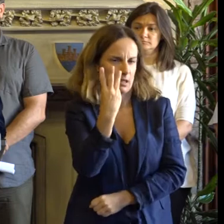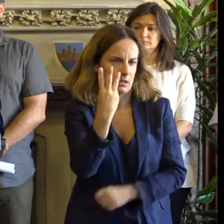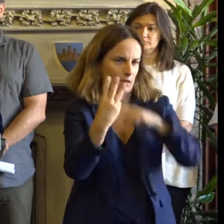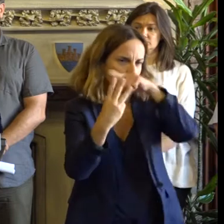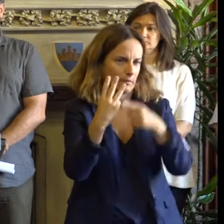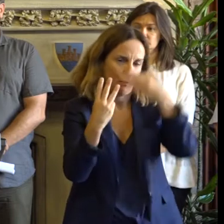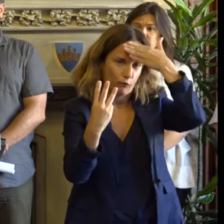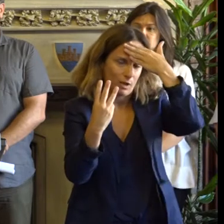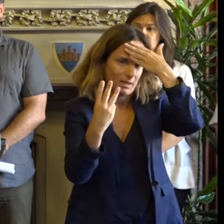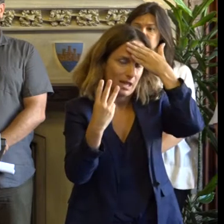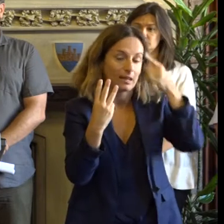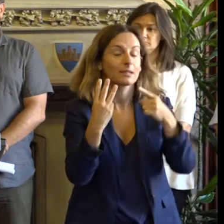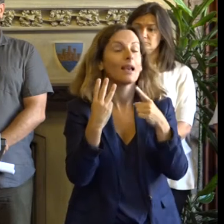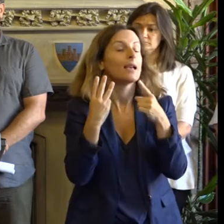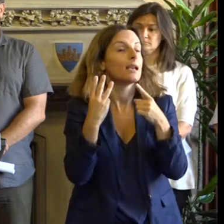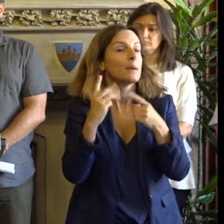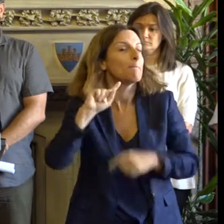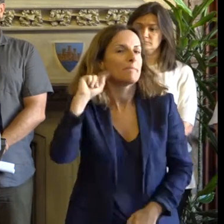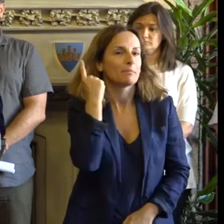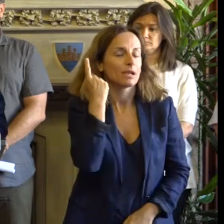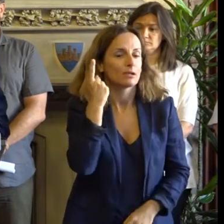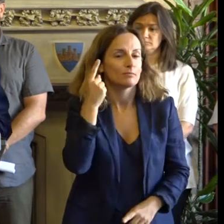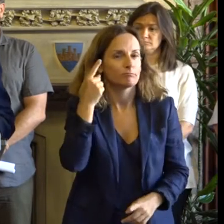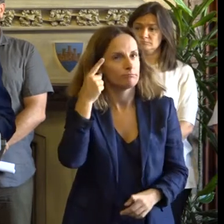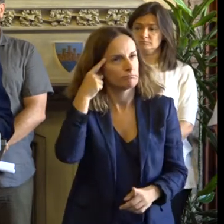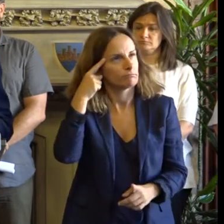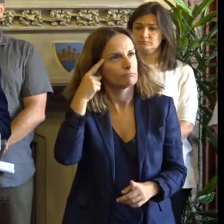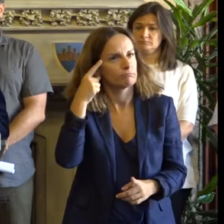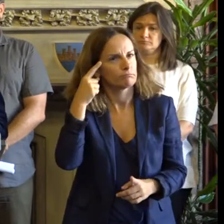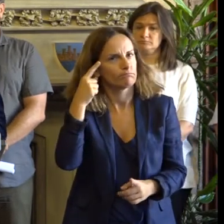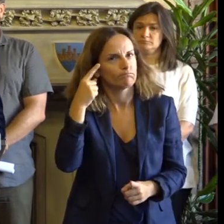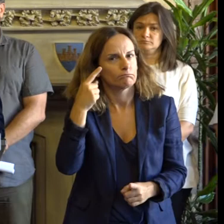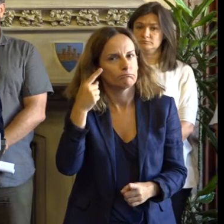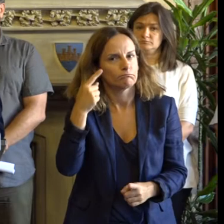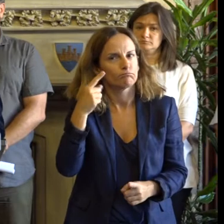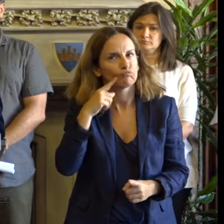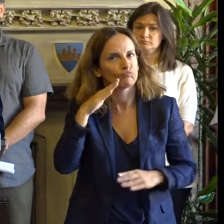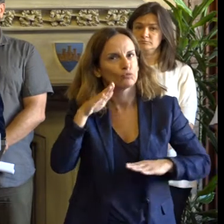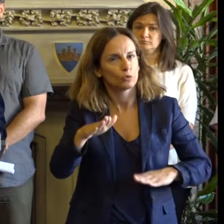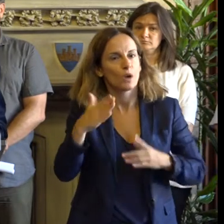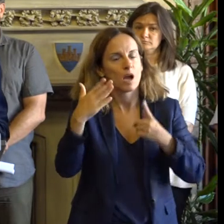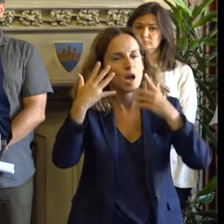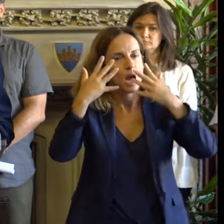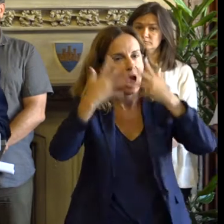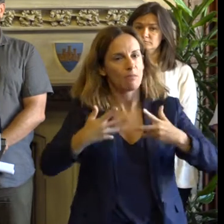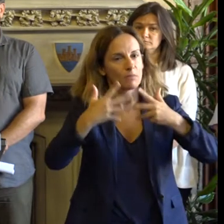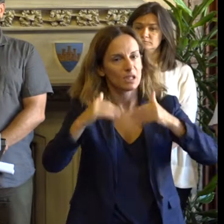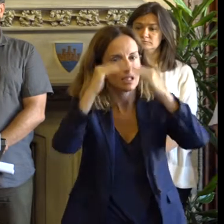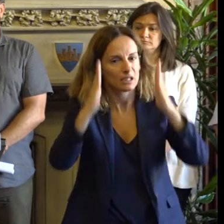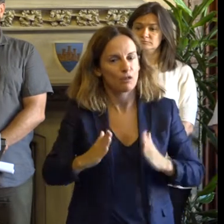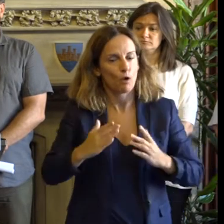lloc, que creiem en una administració forta, és a dir, en una administració que sigui